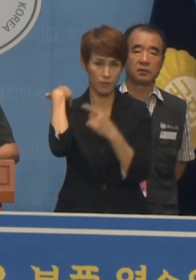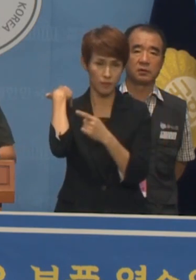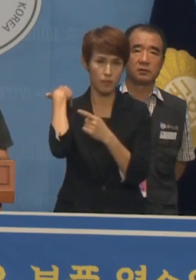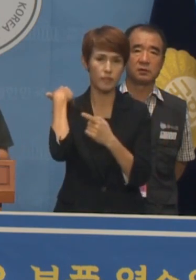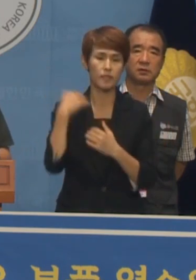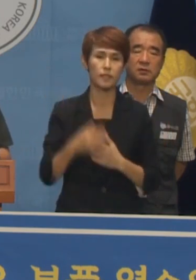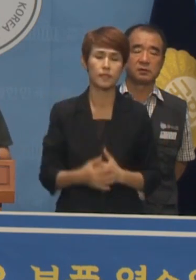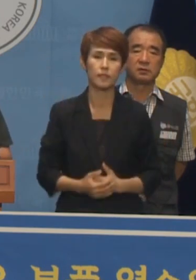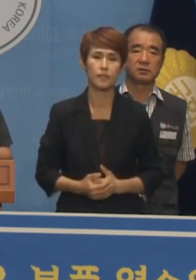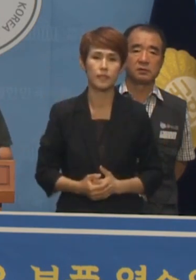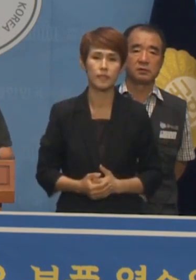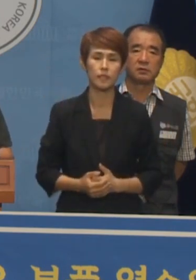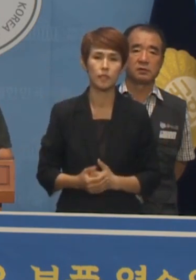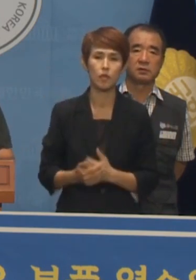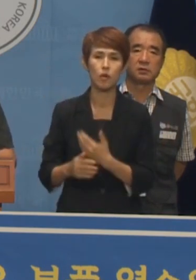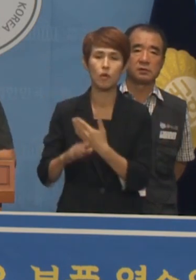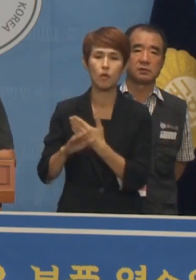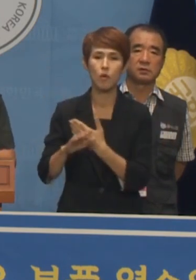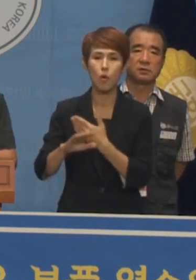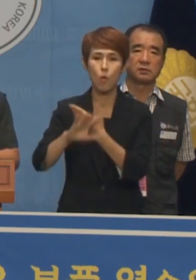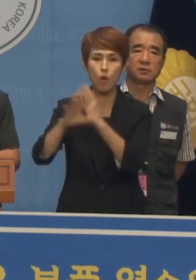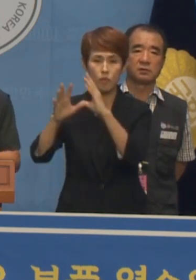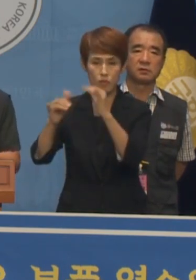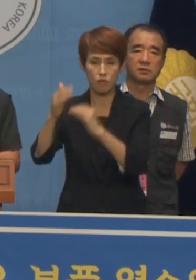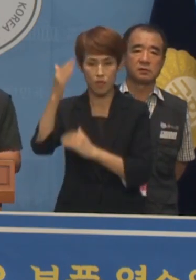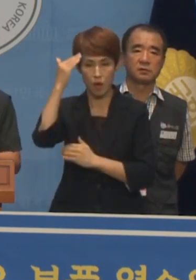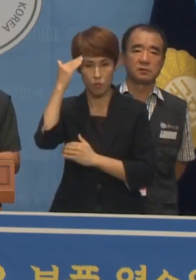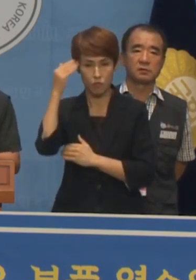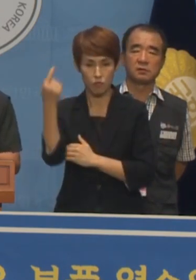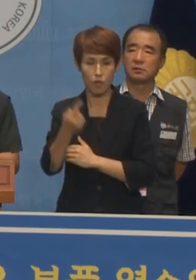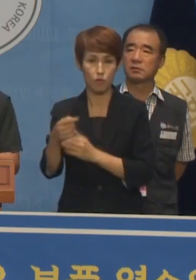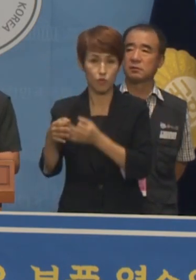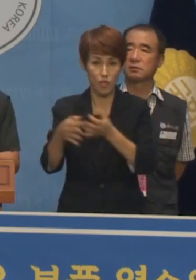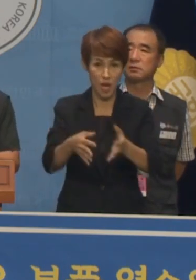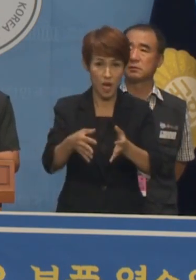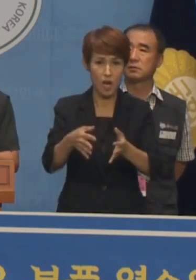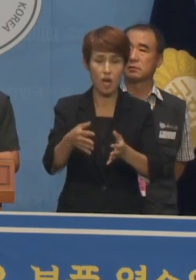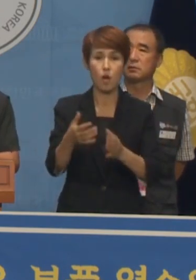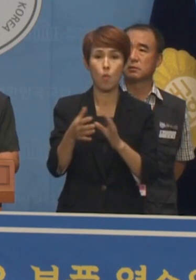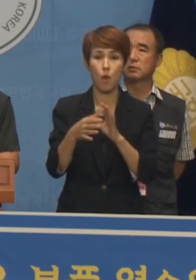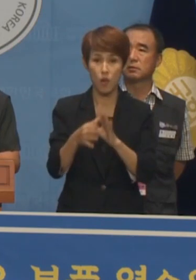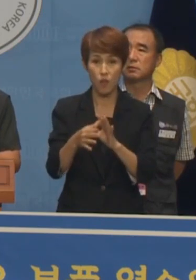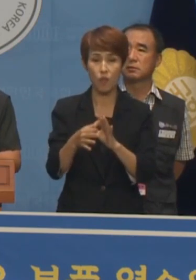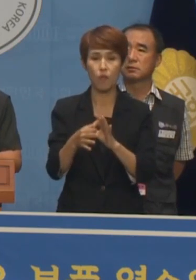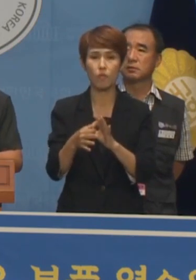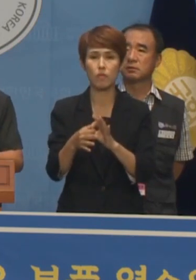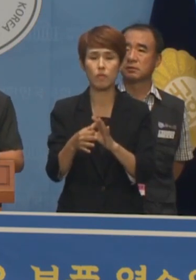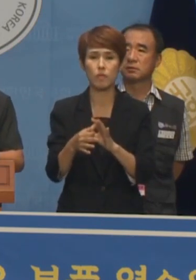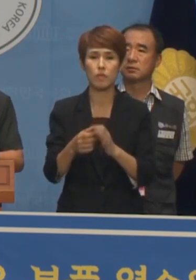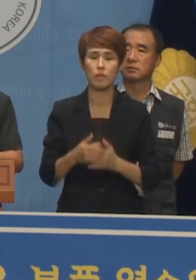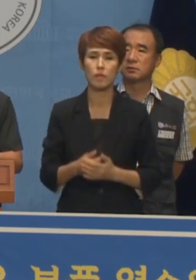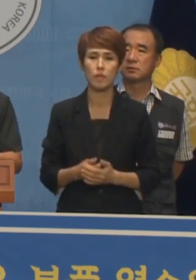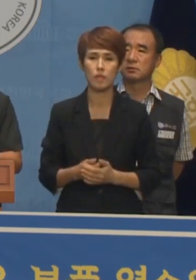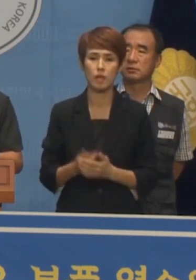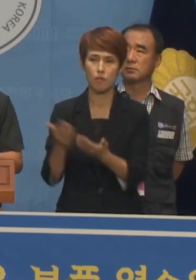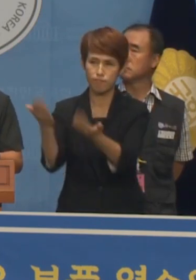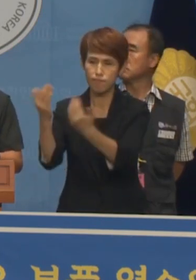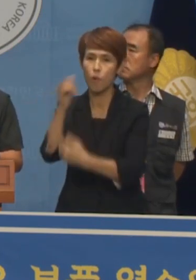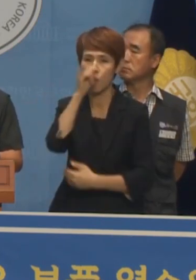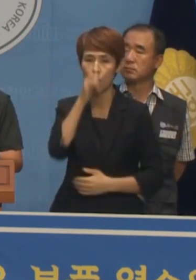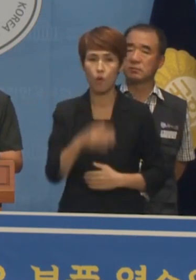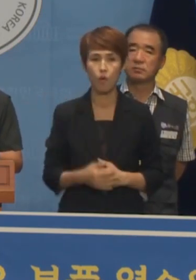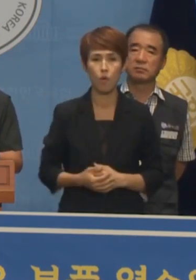지자체까지 이제 외국인 투자 촉진법 등에 따라서 외투기업을 유치하기도 합니다. 현재 외투기업 형태를